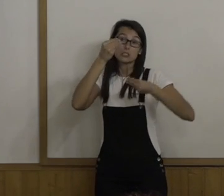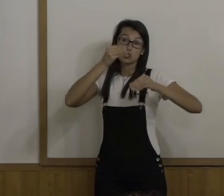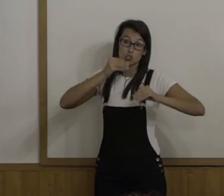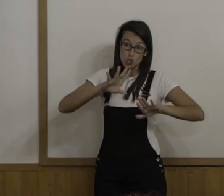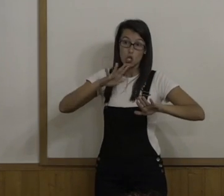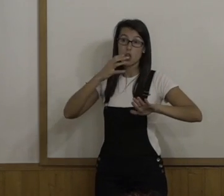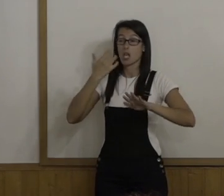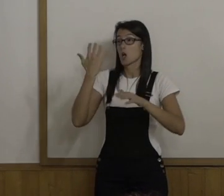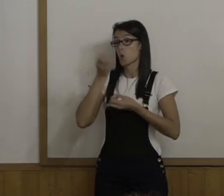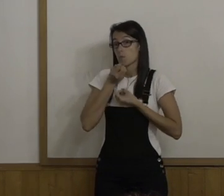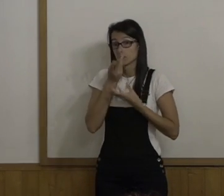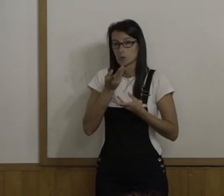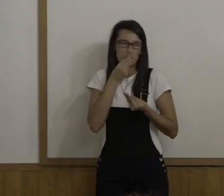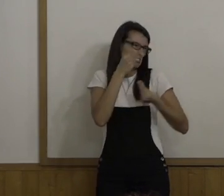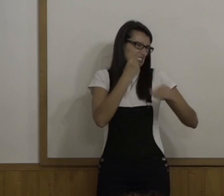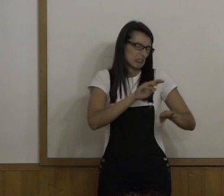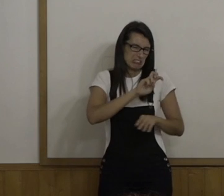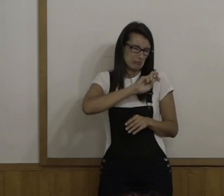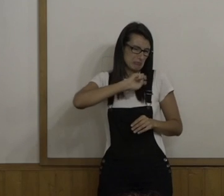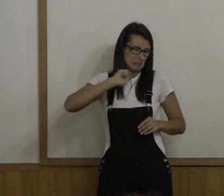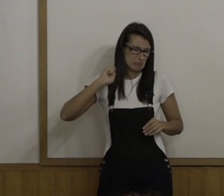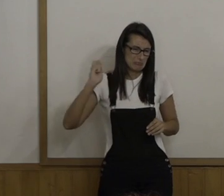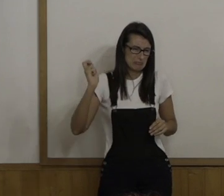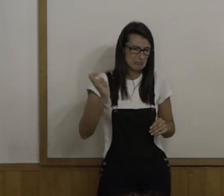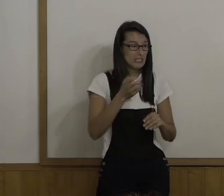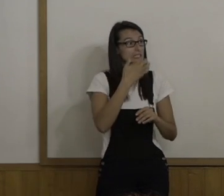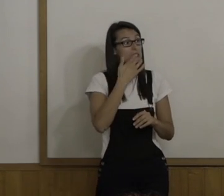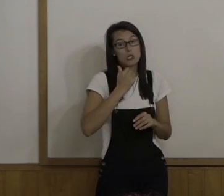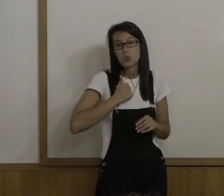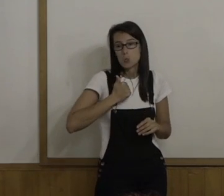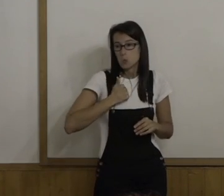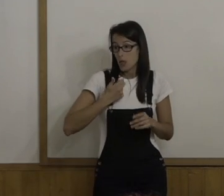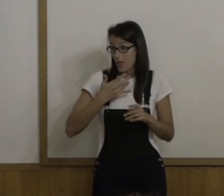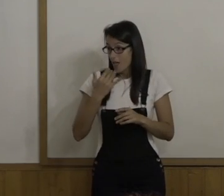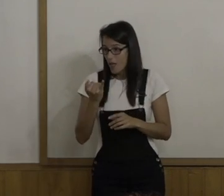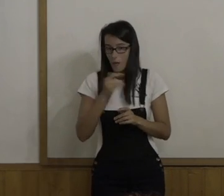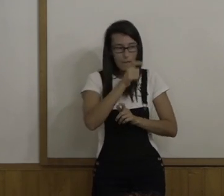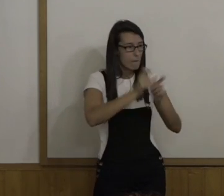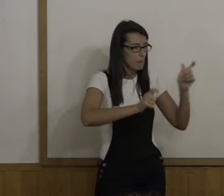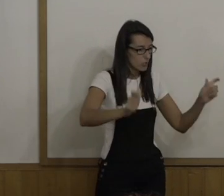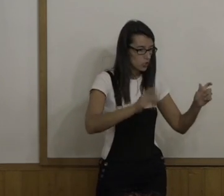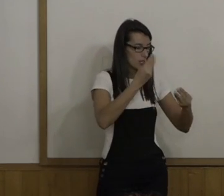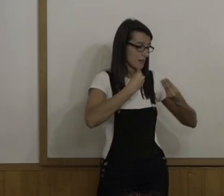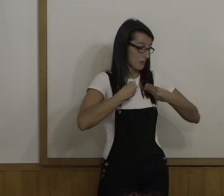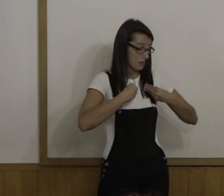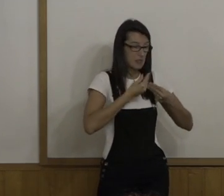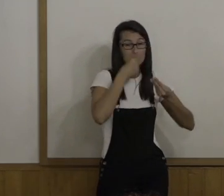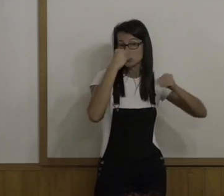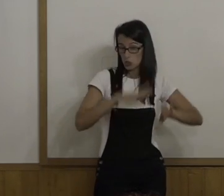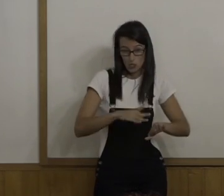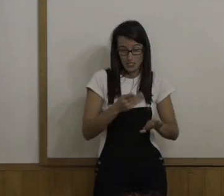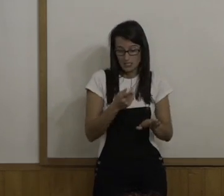hay muchas historias que seguramente, si tendríamos oportunidades, habrá tantas historias como personas de aquí, de esta zona, que